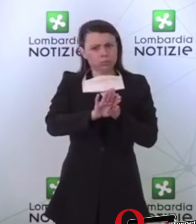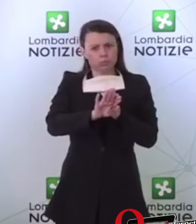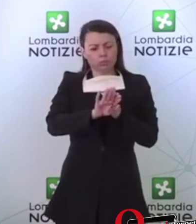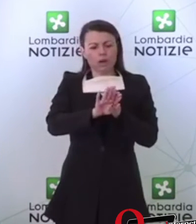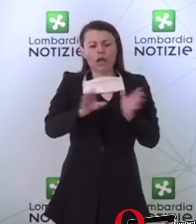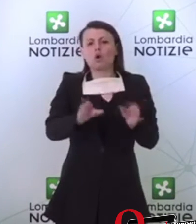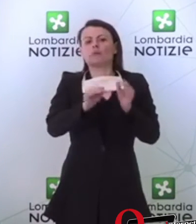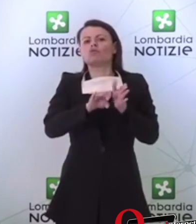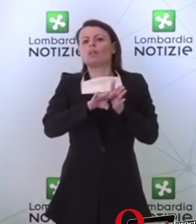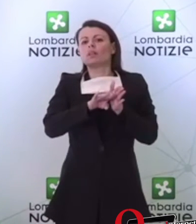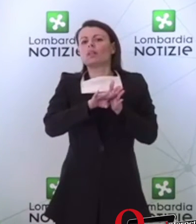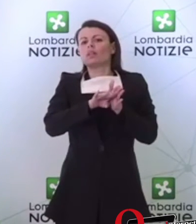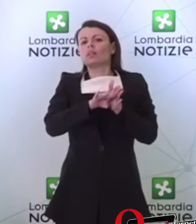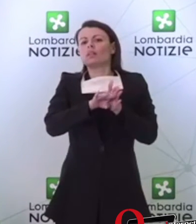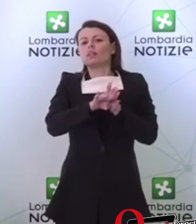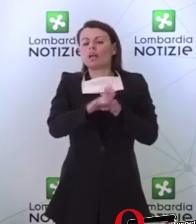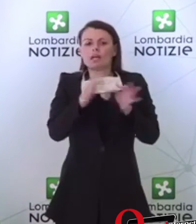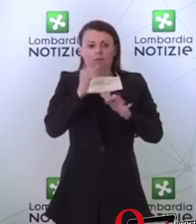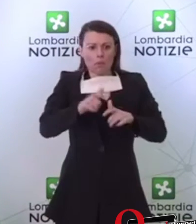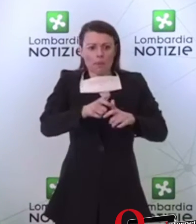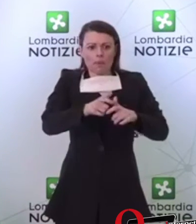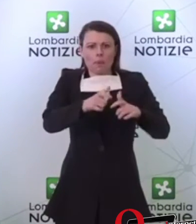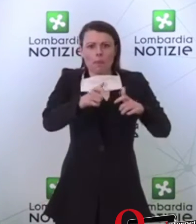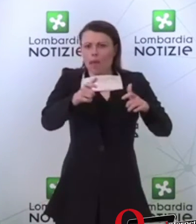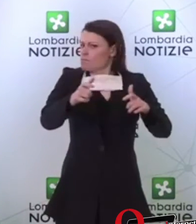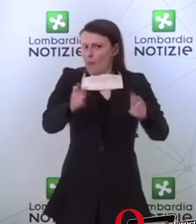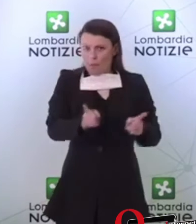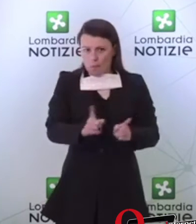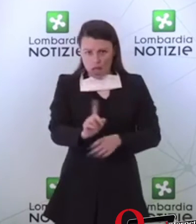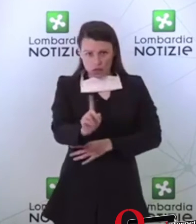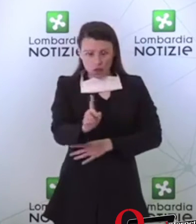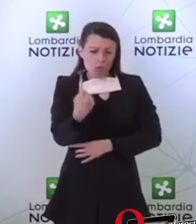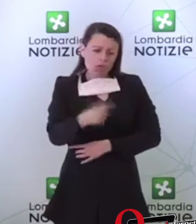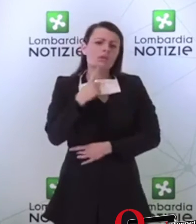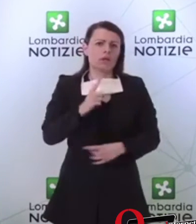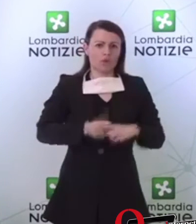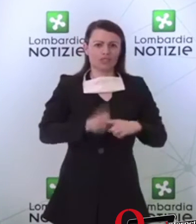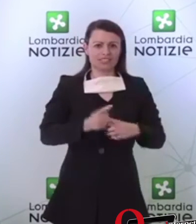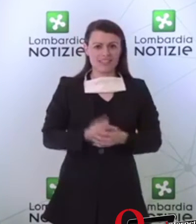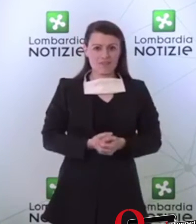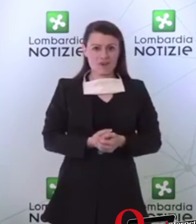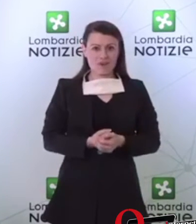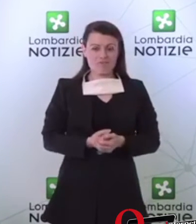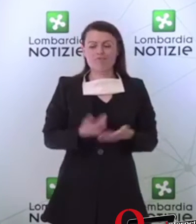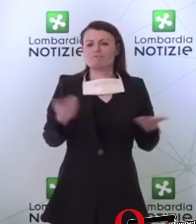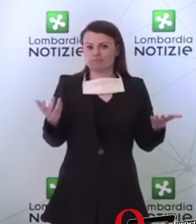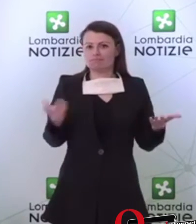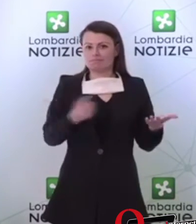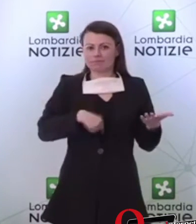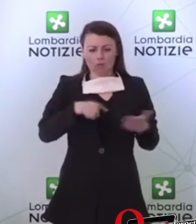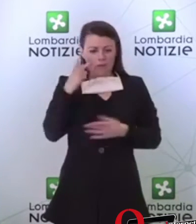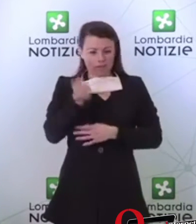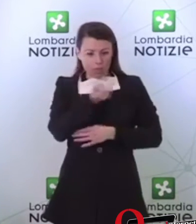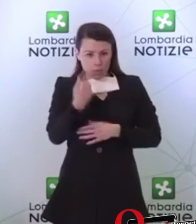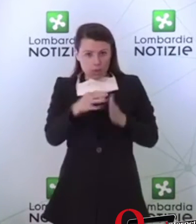stiamo andando avanti nella progressione. Questo è l'aspetto positivo, è l'aspetto a cui noi guardiamo con grande